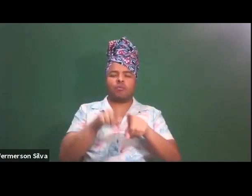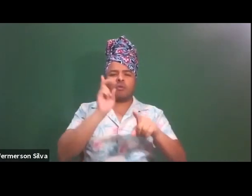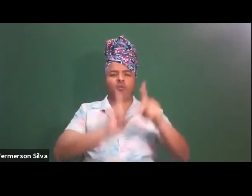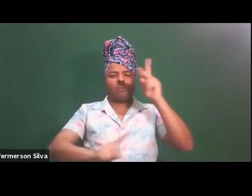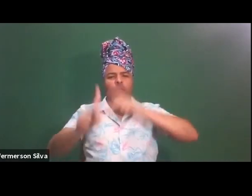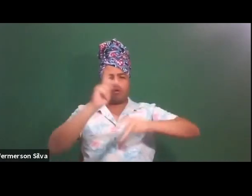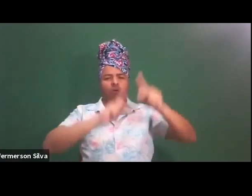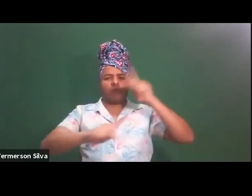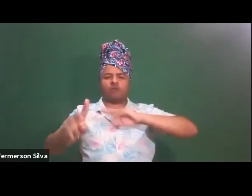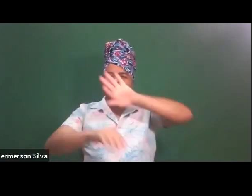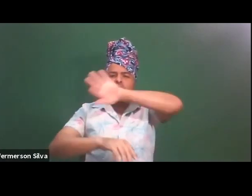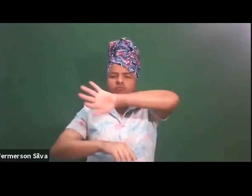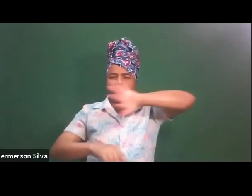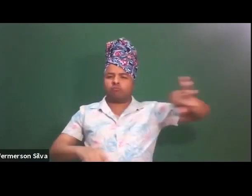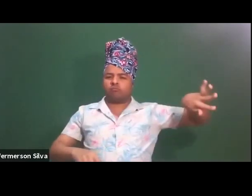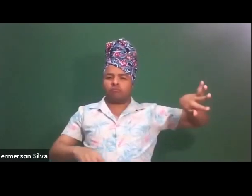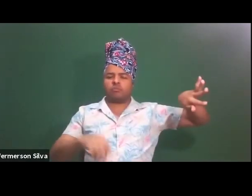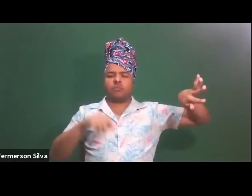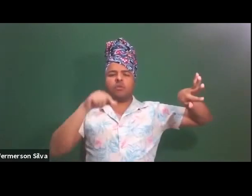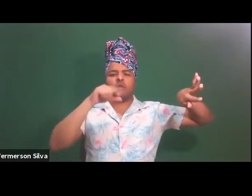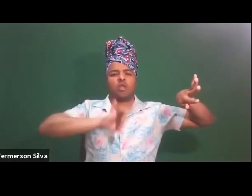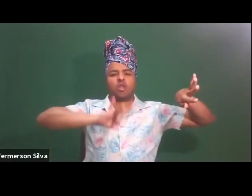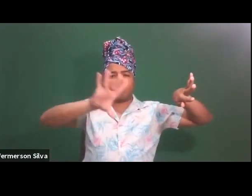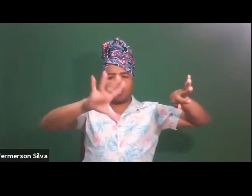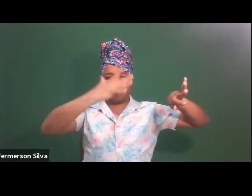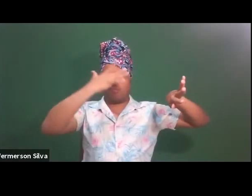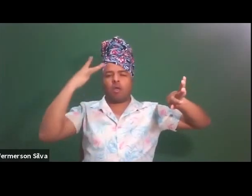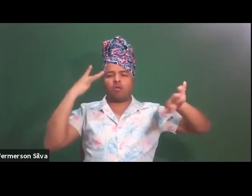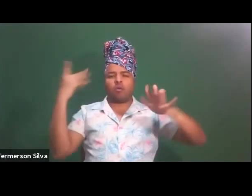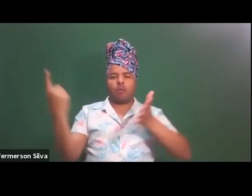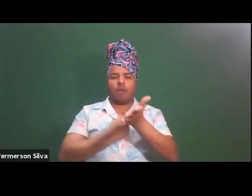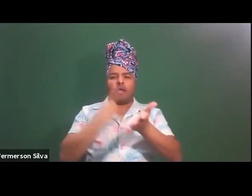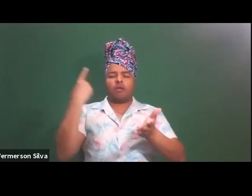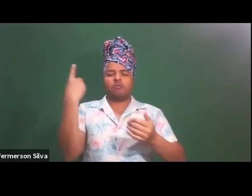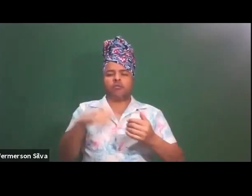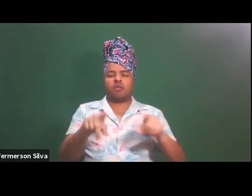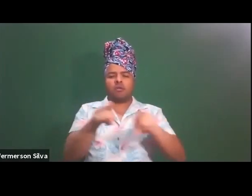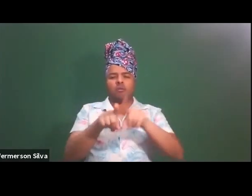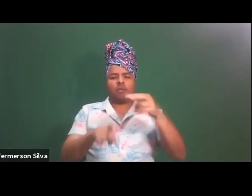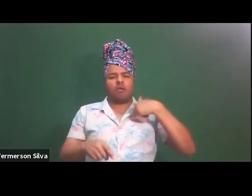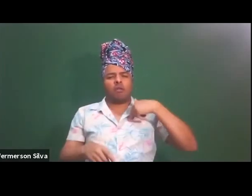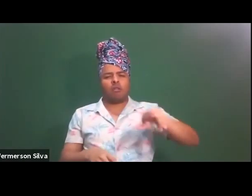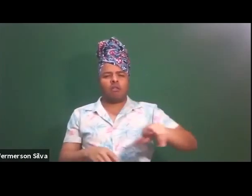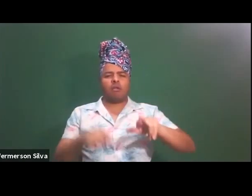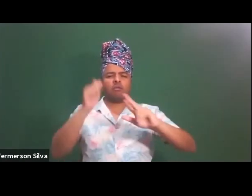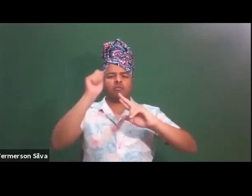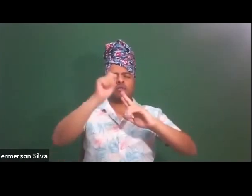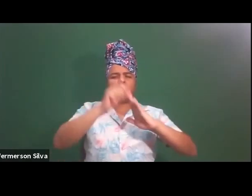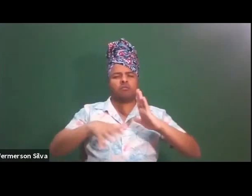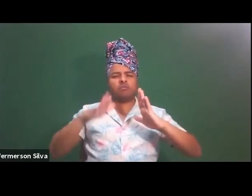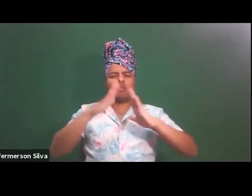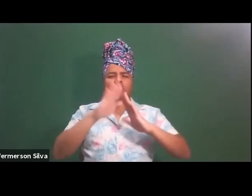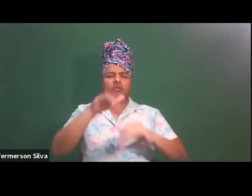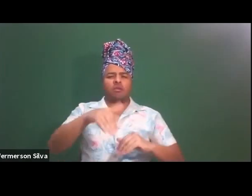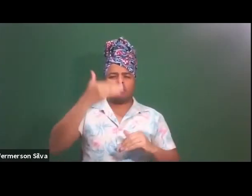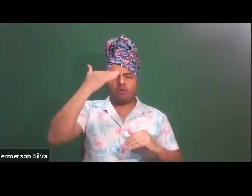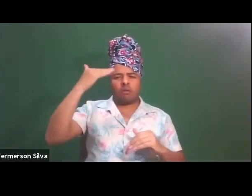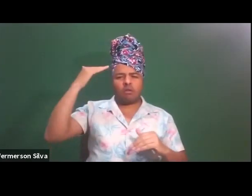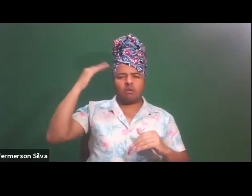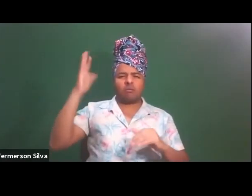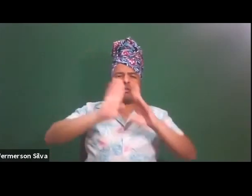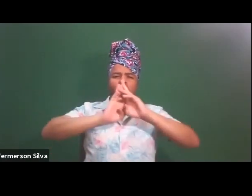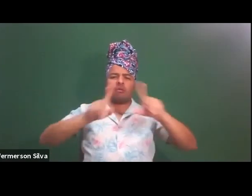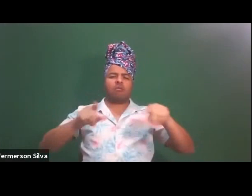povo, desconsiderados na sua condição de religiosidade e desconsiderado da